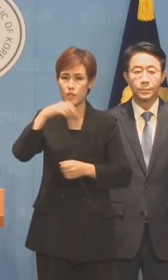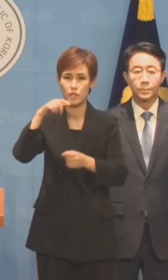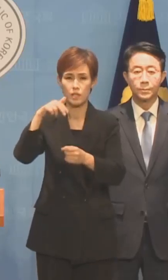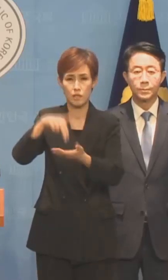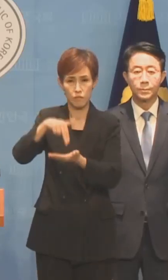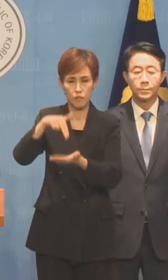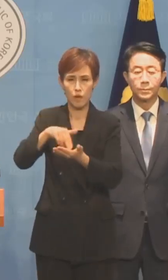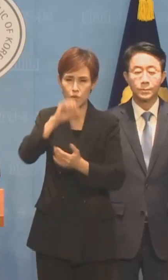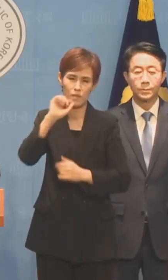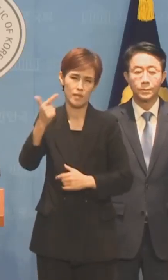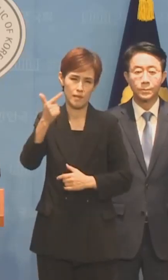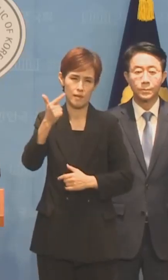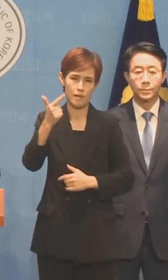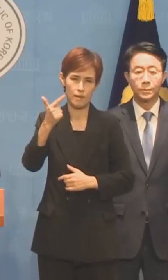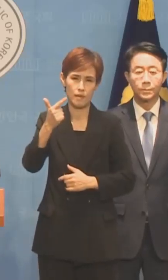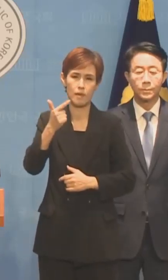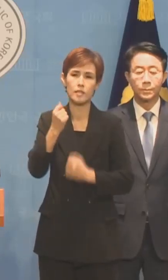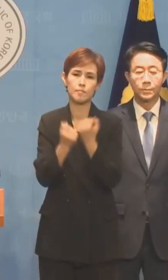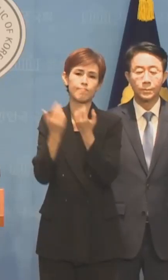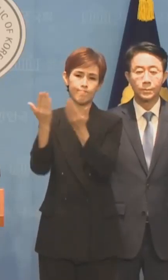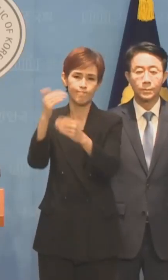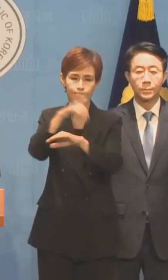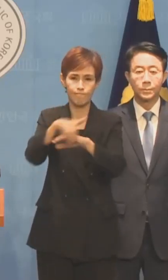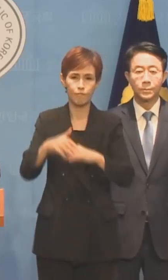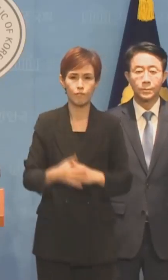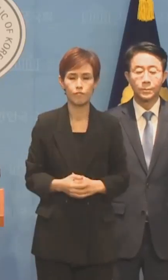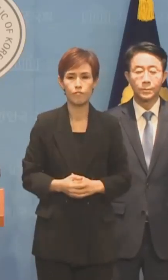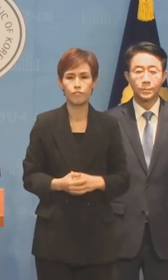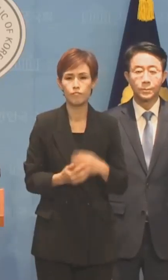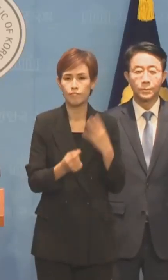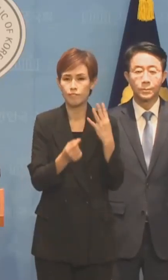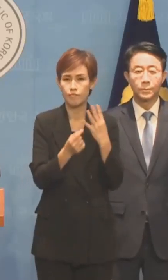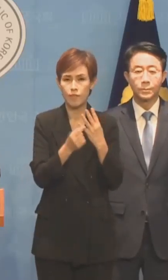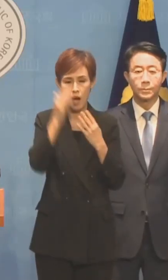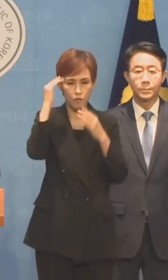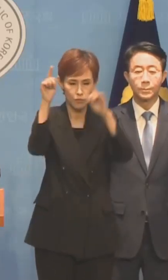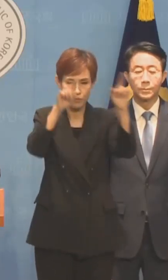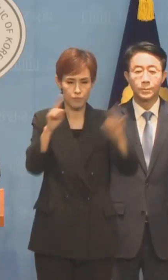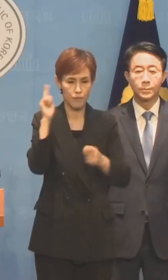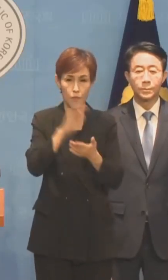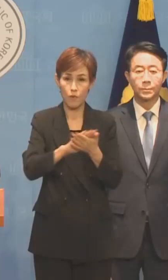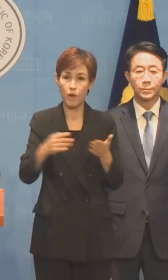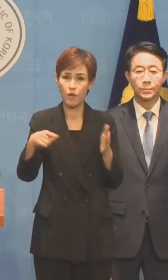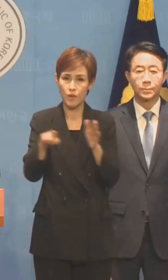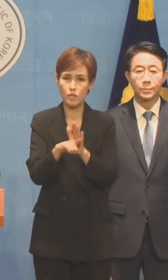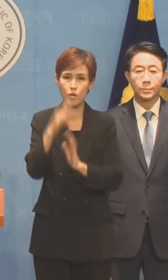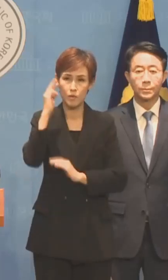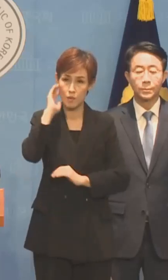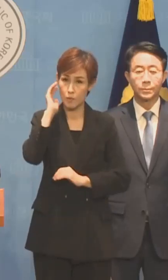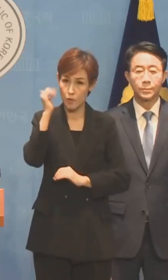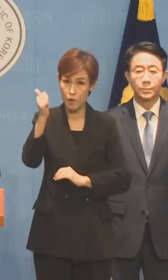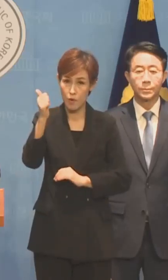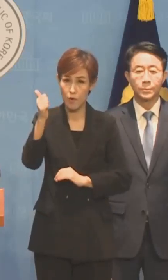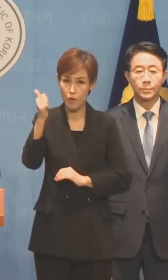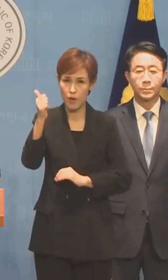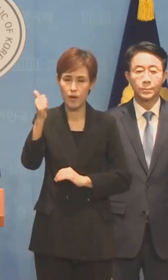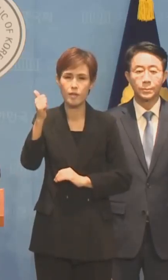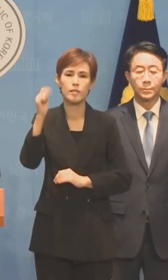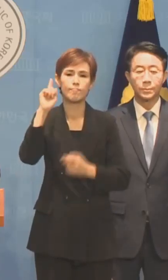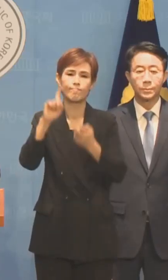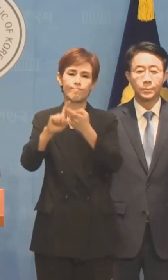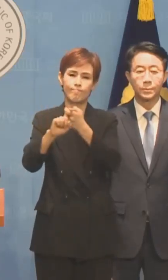영향을 미칠 수 있음을 강조할 것이다. 넷째, 한반도 평화를 위한 트럼프 대통령의